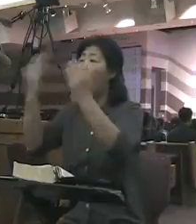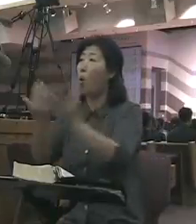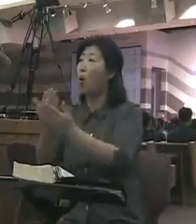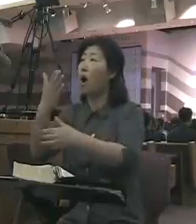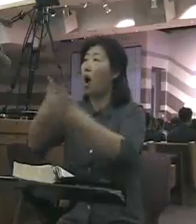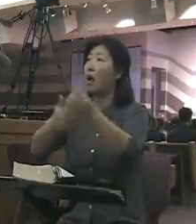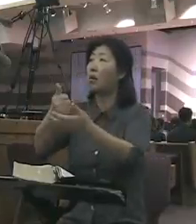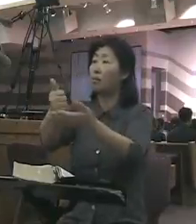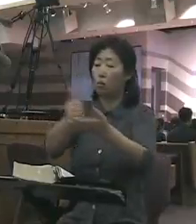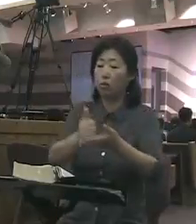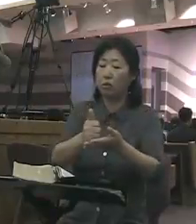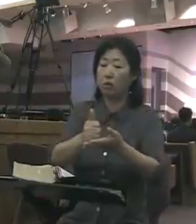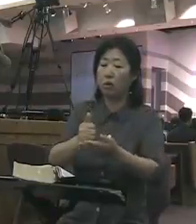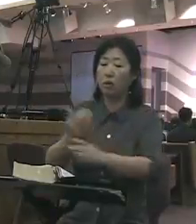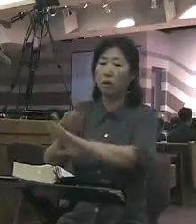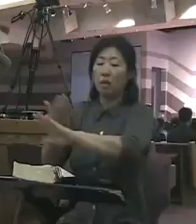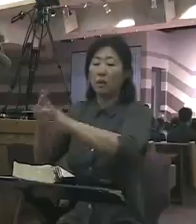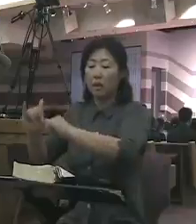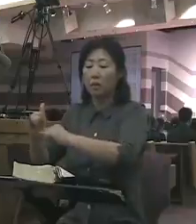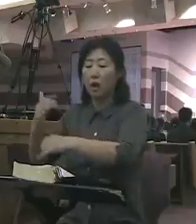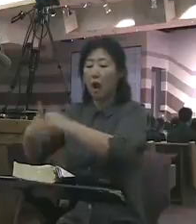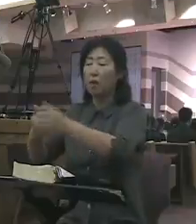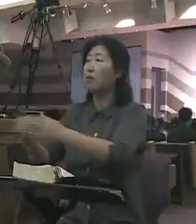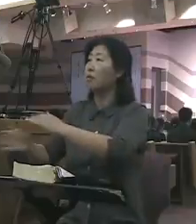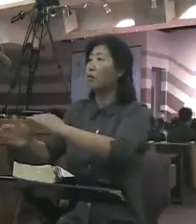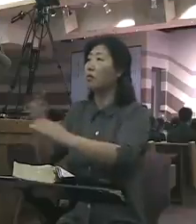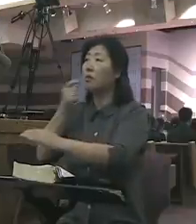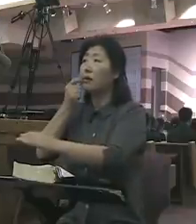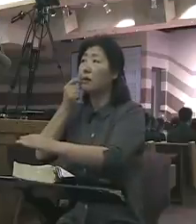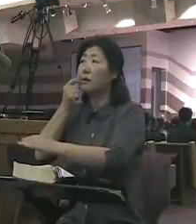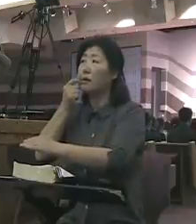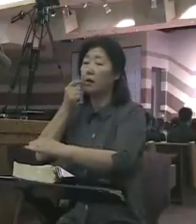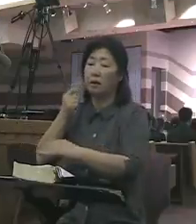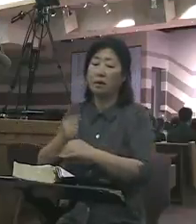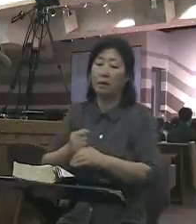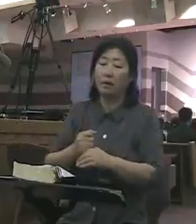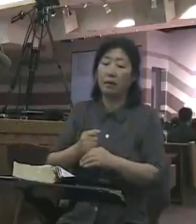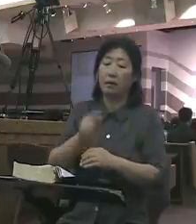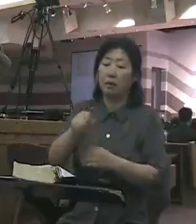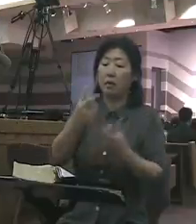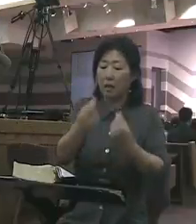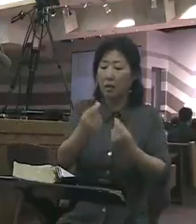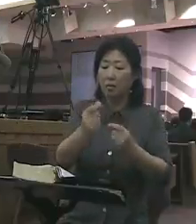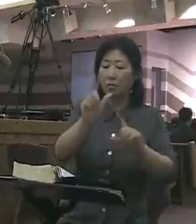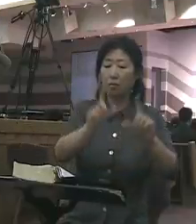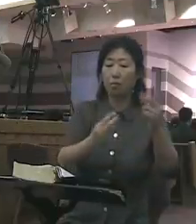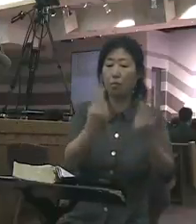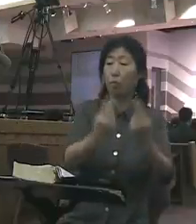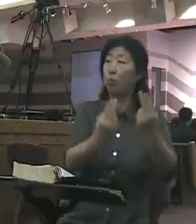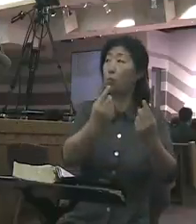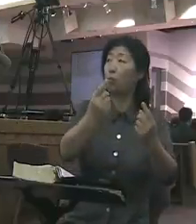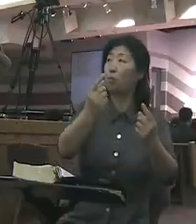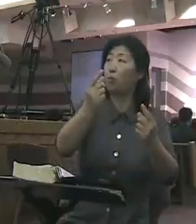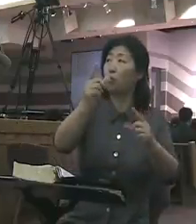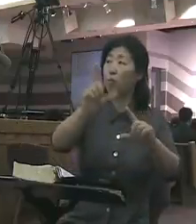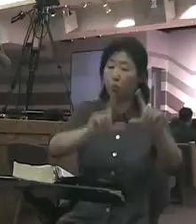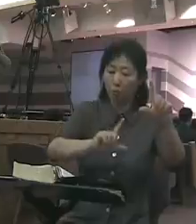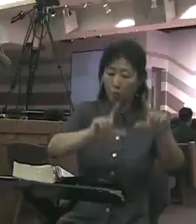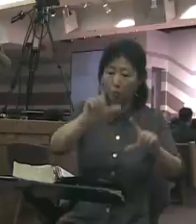비우지 못하여서 하나님이 그때 주고자 하는 것을 미스한 그러한 모습이 대조되고 있습니다. 먼저 여러분, 롯의